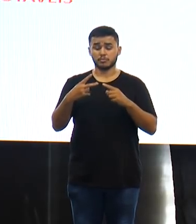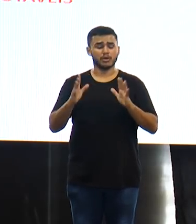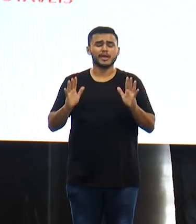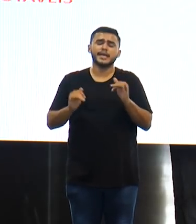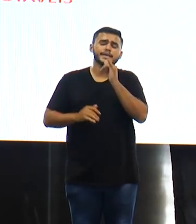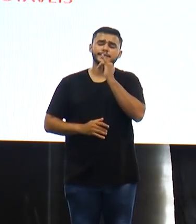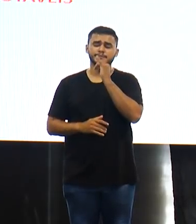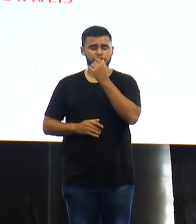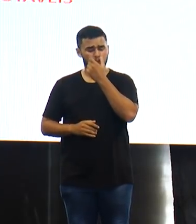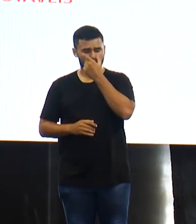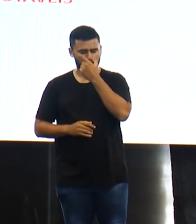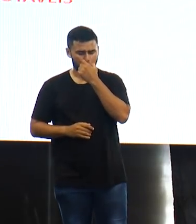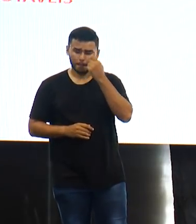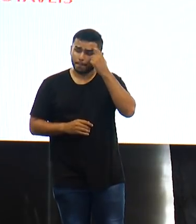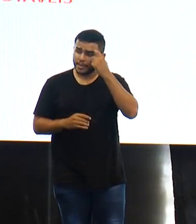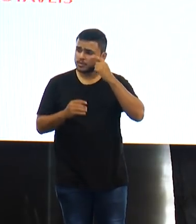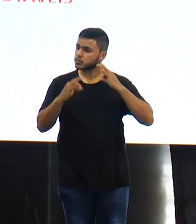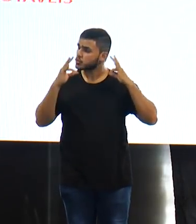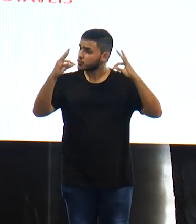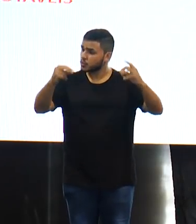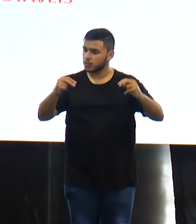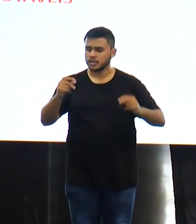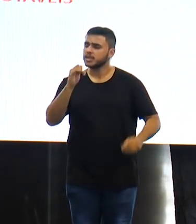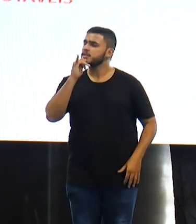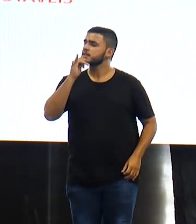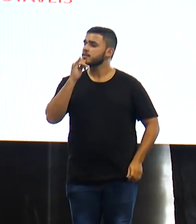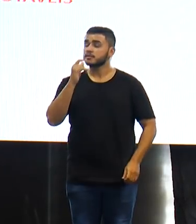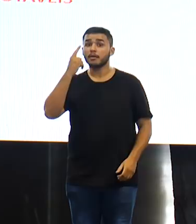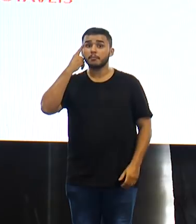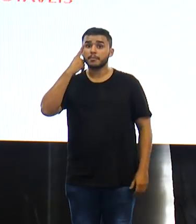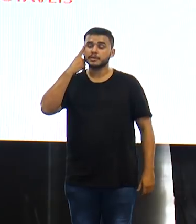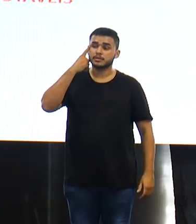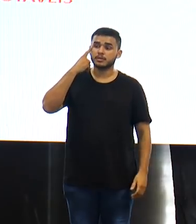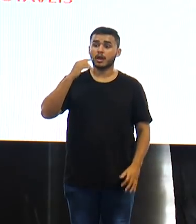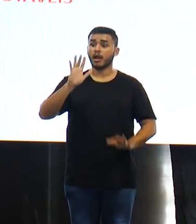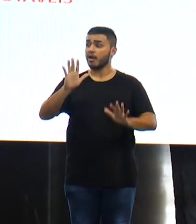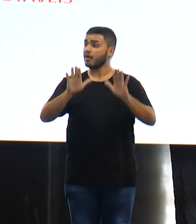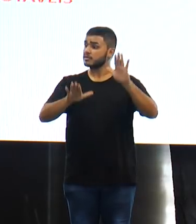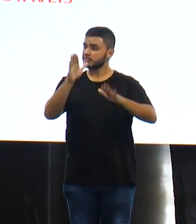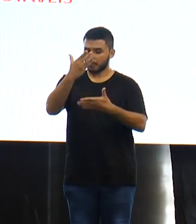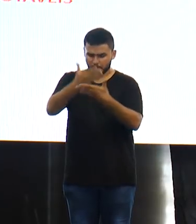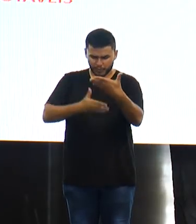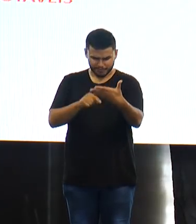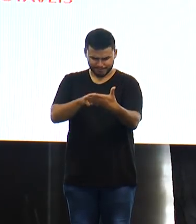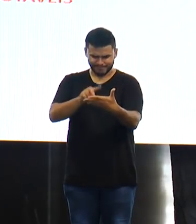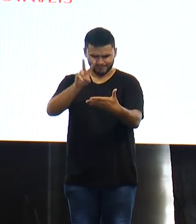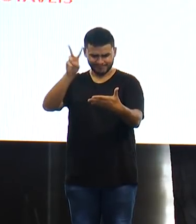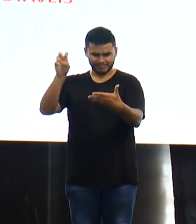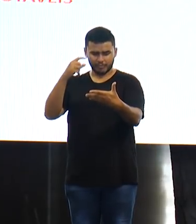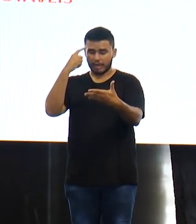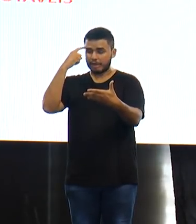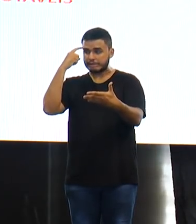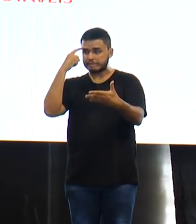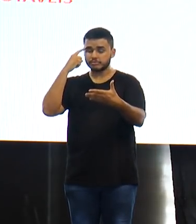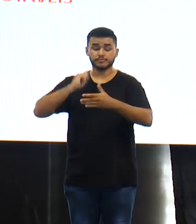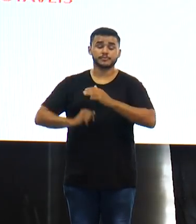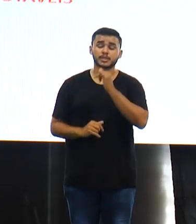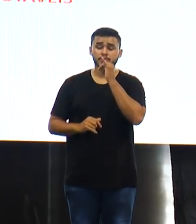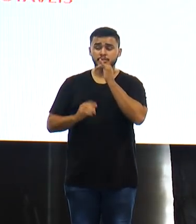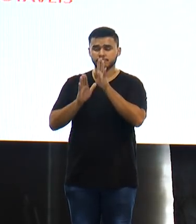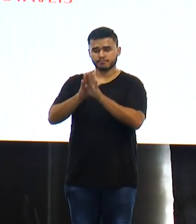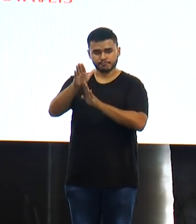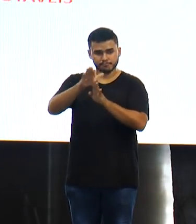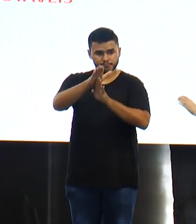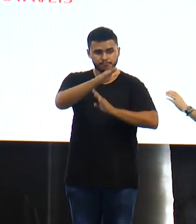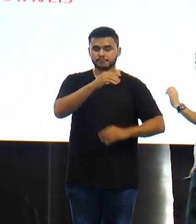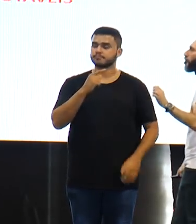que você pensar na hora da prova, que tem aluno que dá branco na hora, eu vou lhe ensinar um truquezinho.